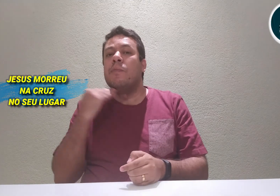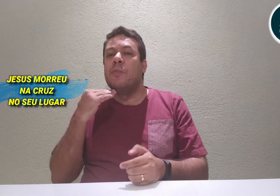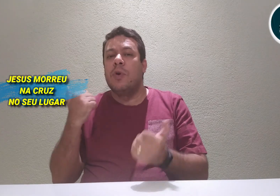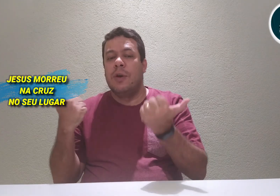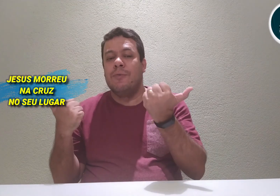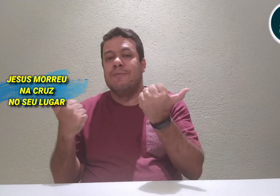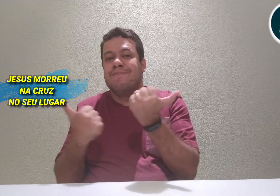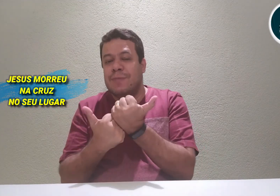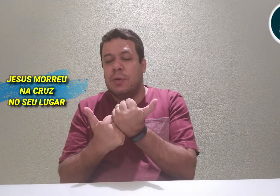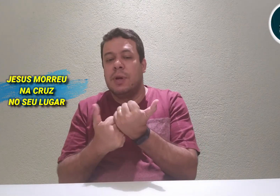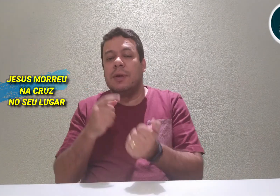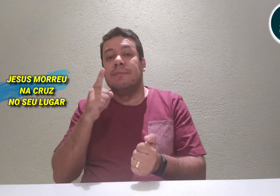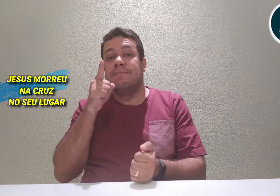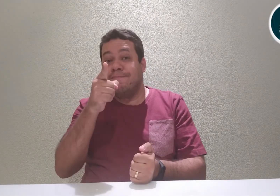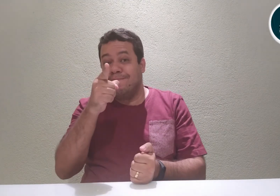Jesus já morreu na cruz no seu lugar.